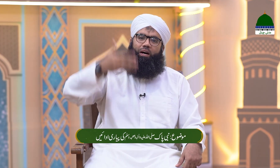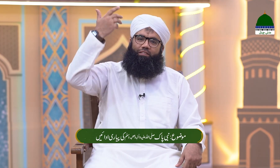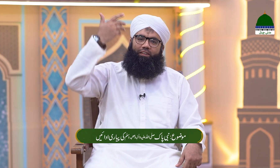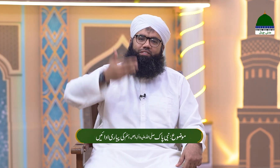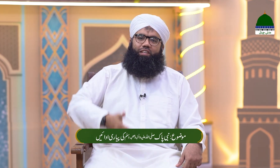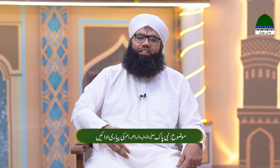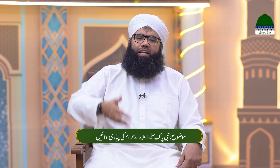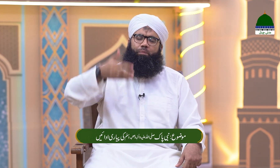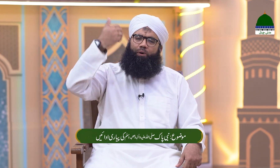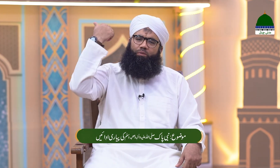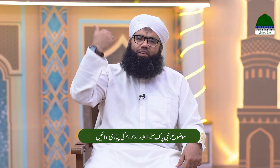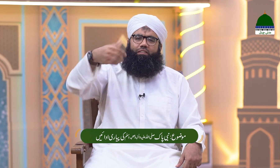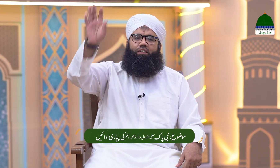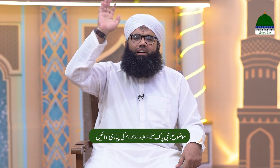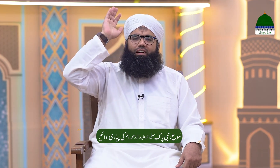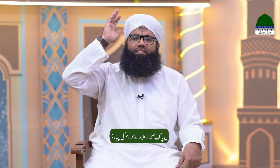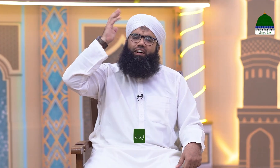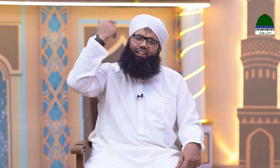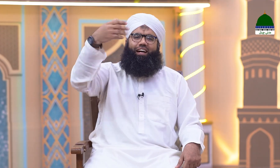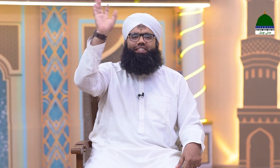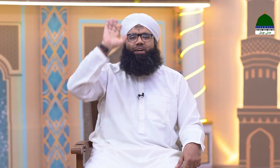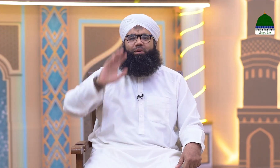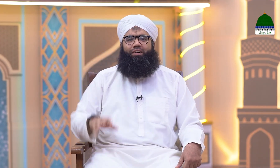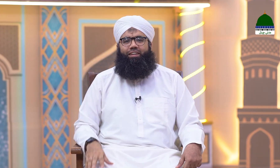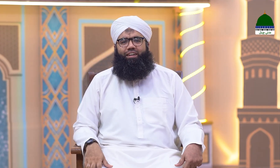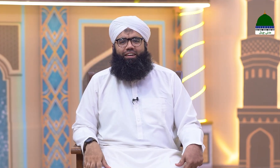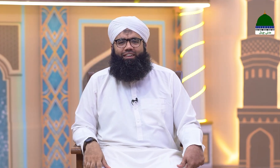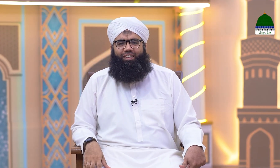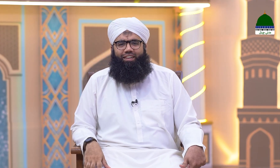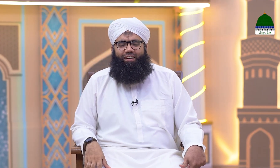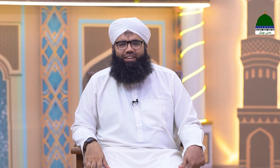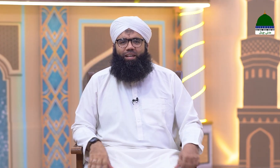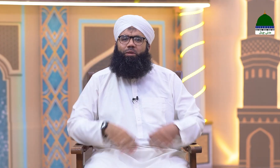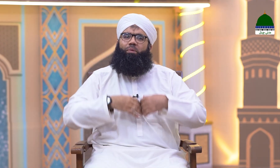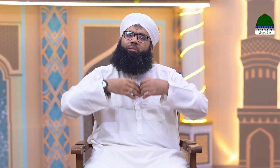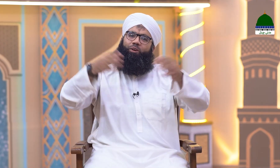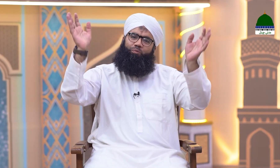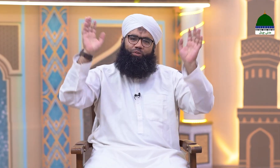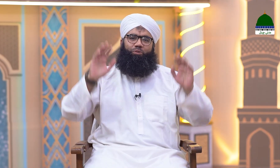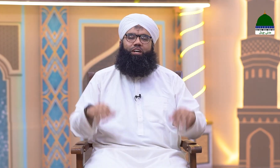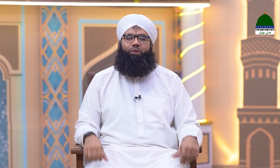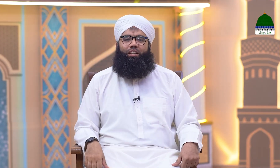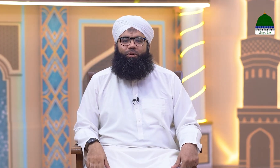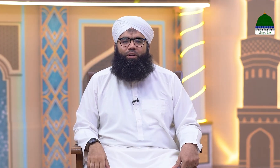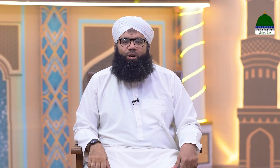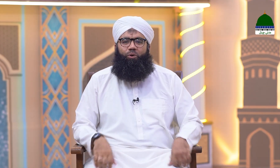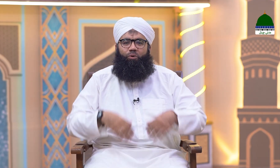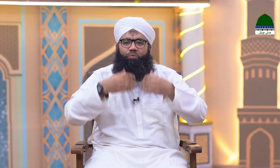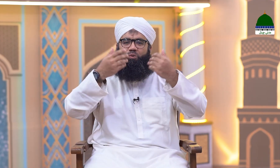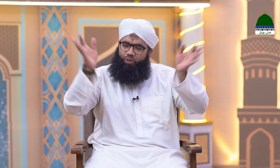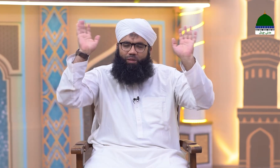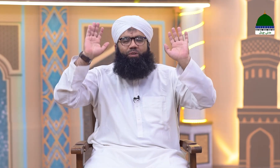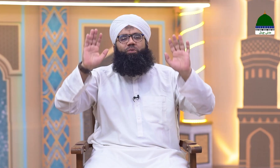سے پا تک، سر سے لے کے پاؤں تک ہر ادا ہی لاجواب ہے۔ آئے ہے کہتے ہیں بڑے بڑے خوبصورت اٹھا کو دیکھ لو،